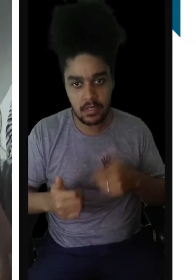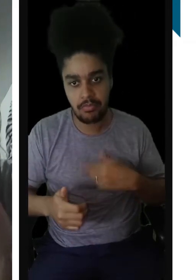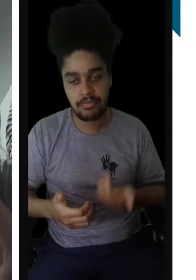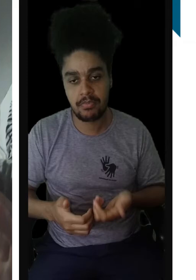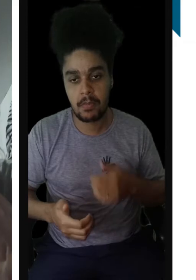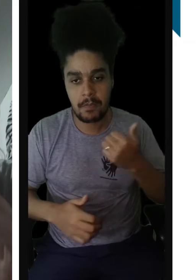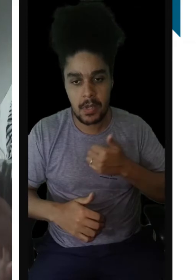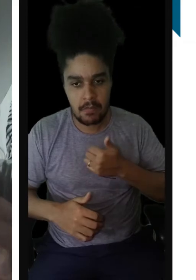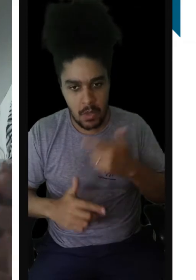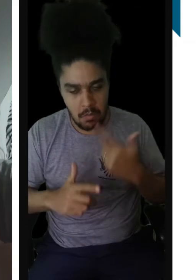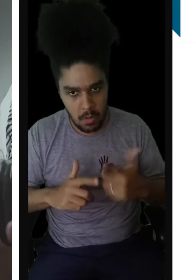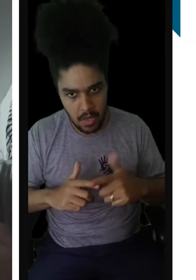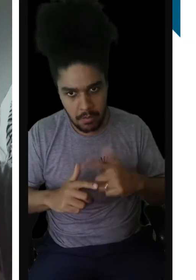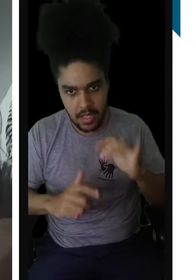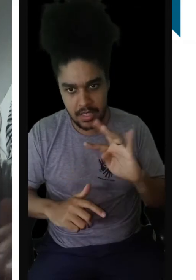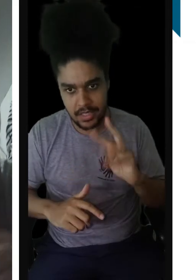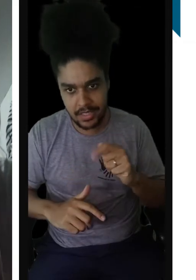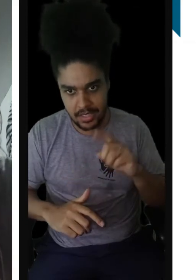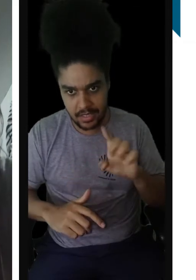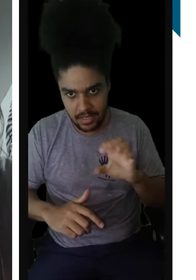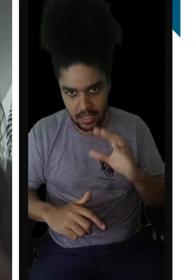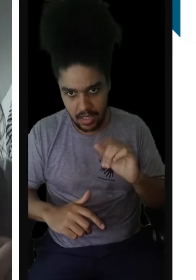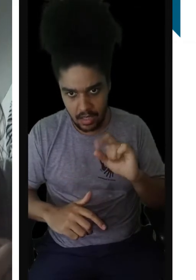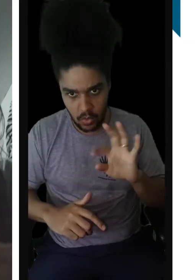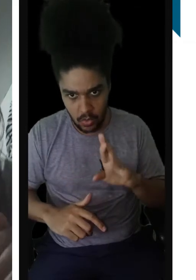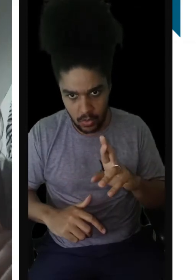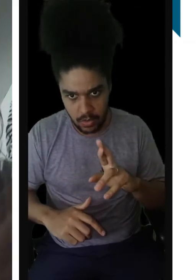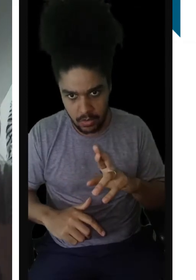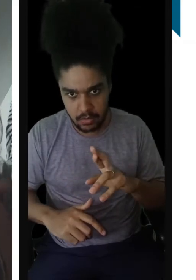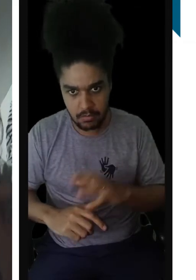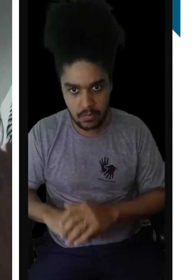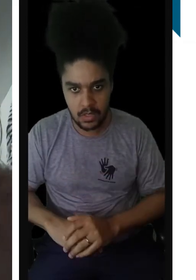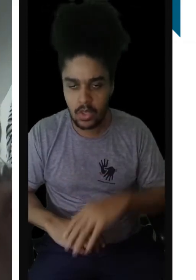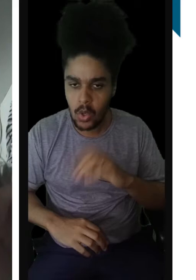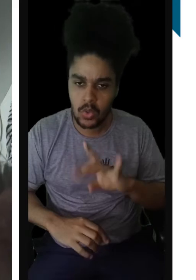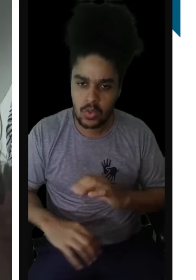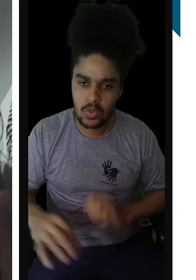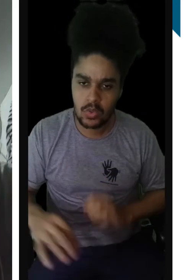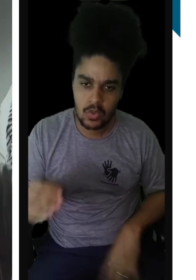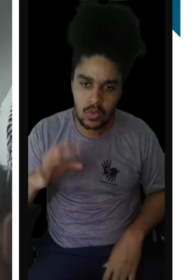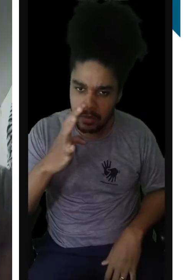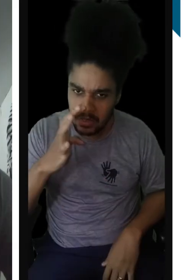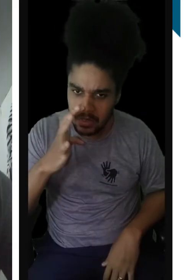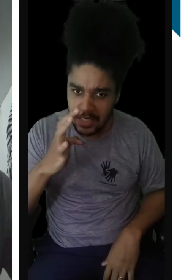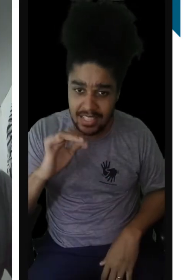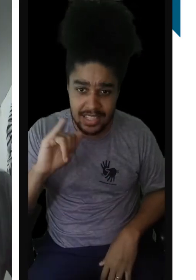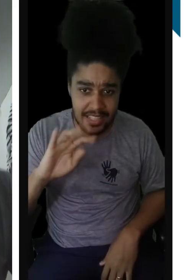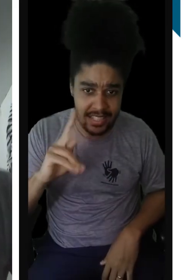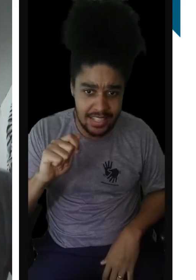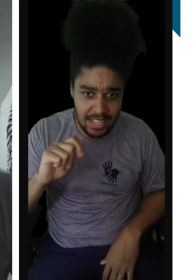Primeiro problema, ilha de calor. Show, fechamos. Vou botar só uma observação que é a ilha